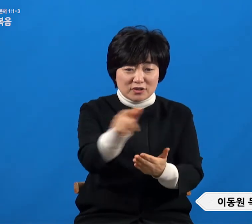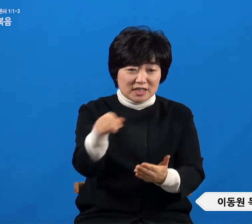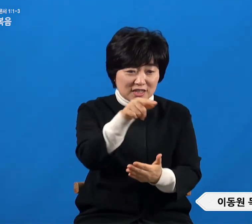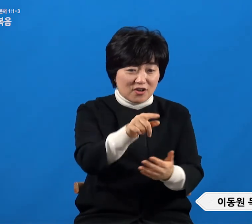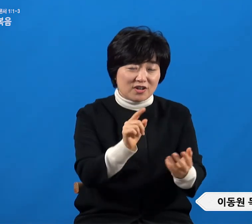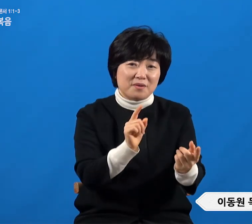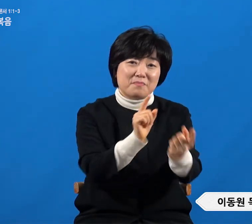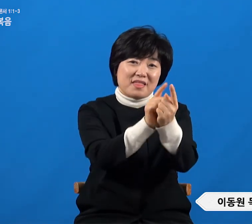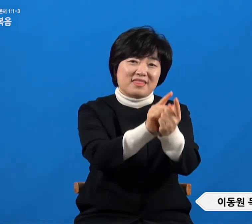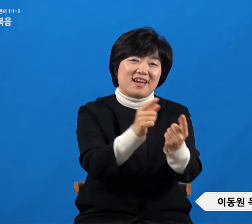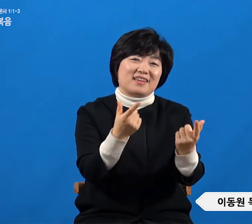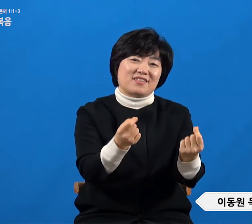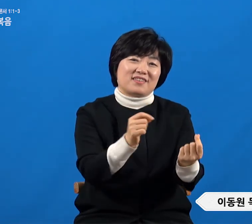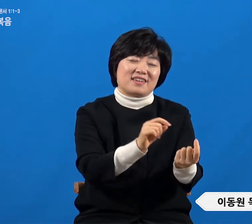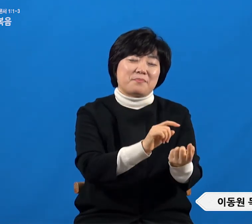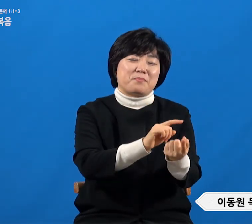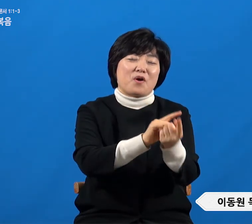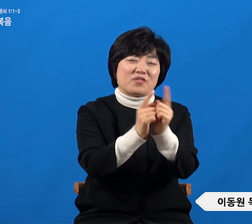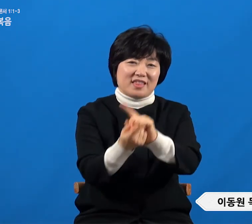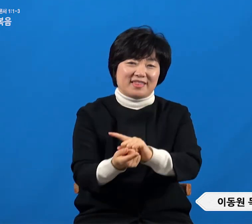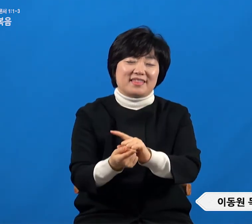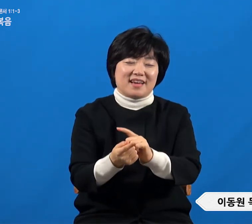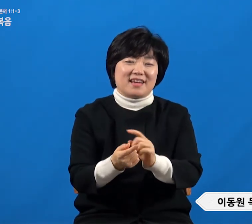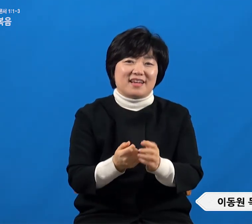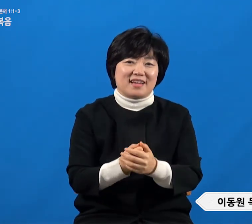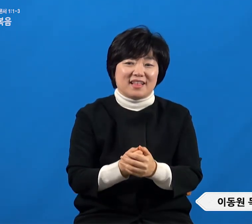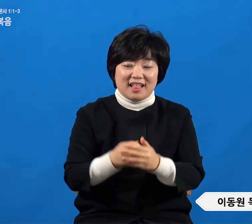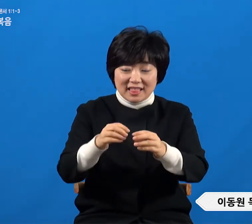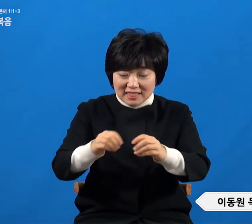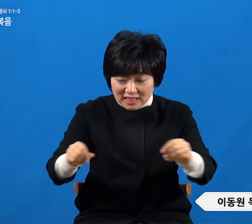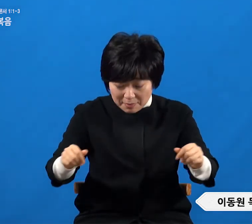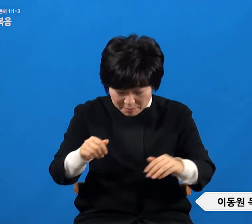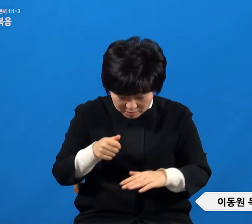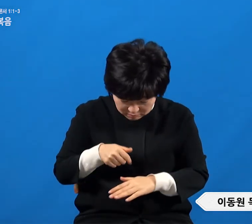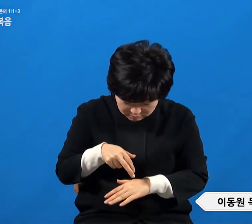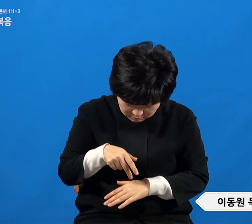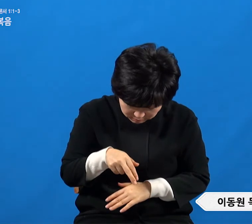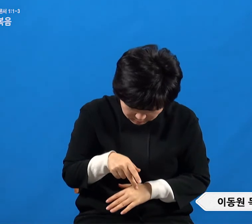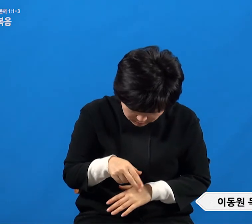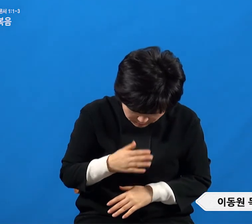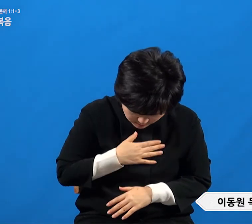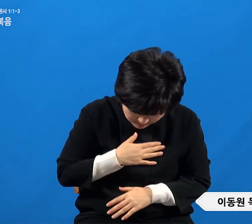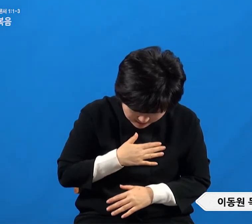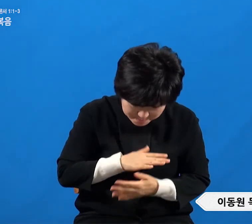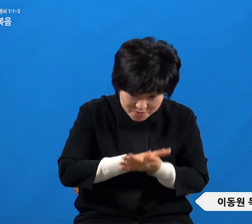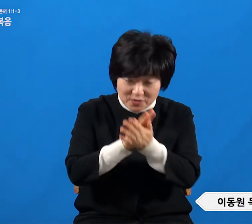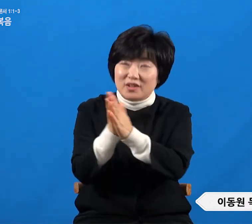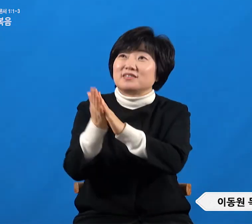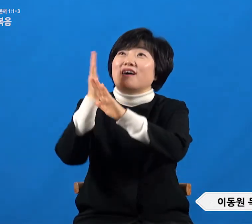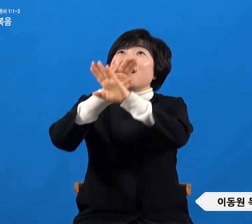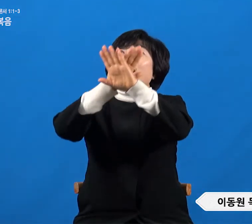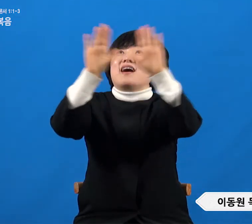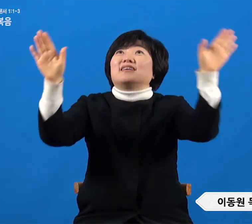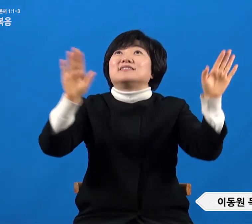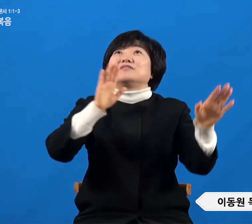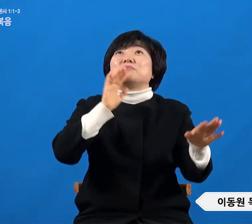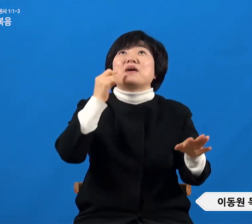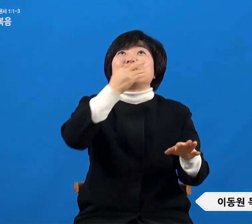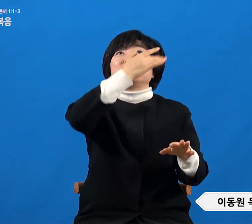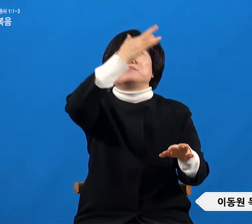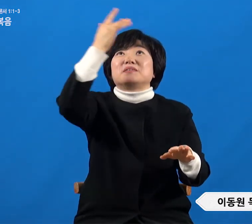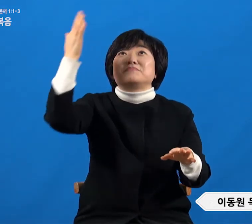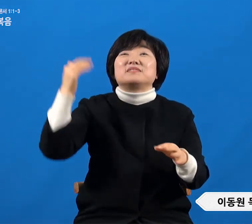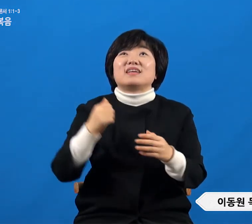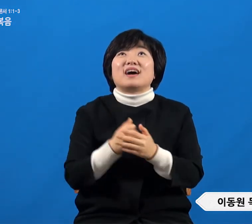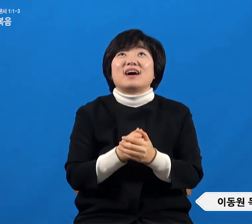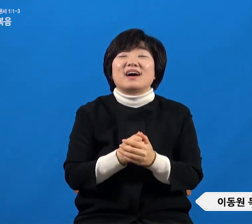만나 이렇게 변해버렸어. 땅만 보며 걷던 내가 변했어. 하늘은 이렇게 아름답구나.